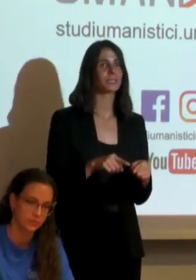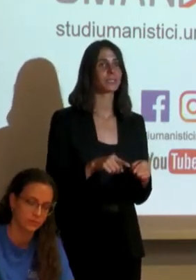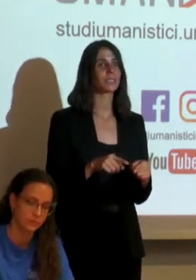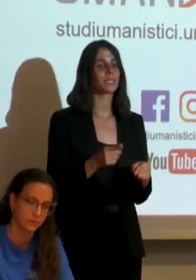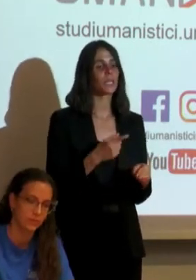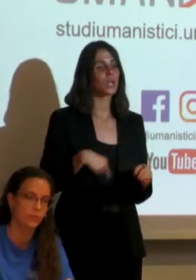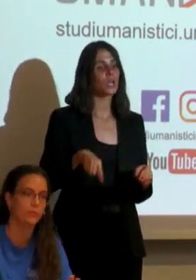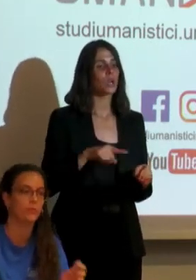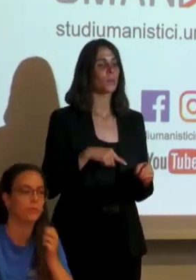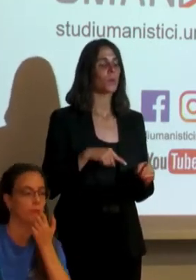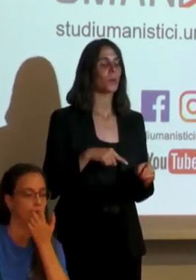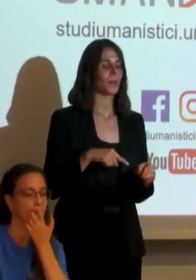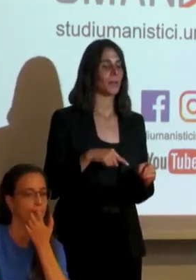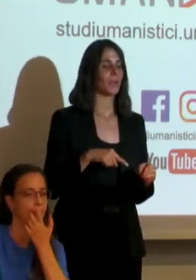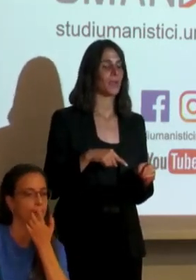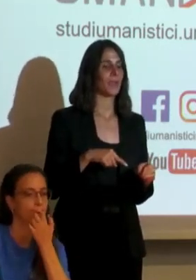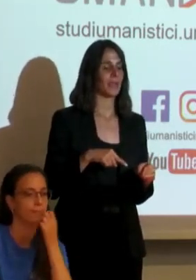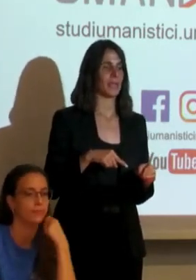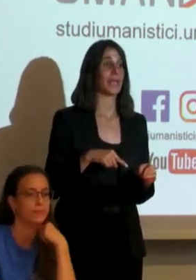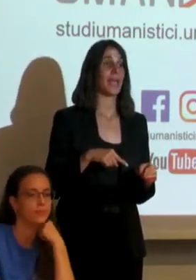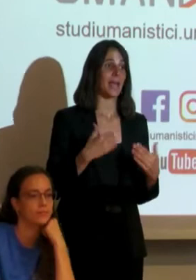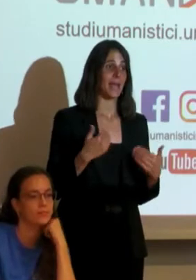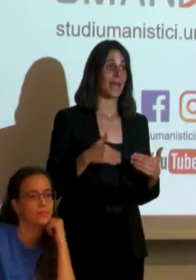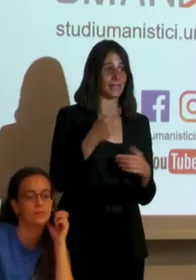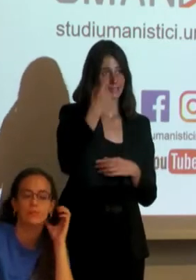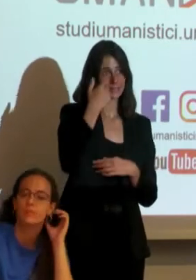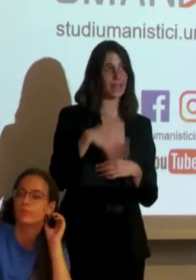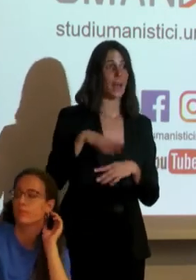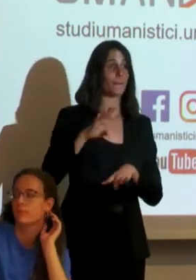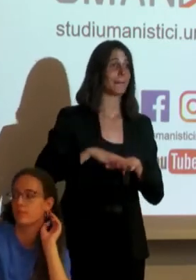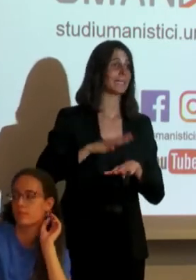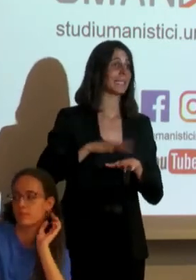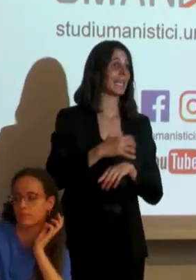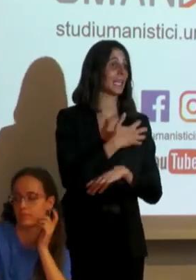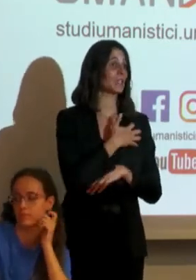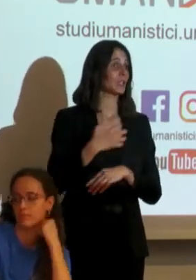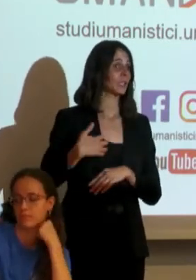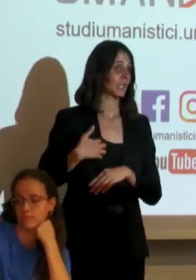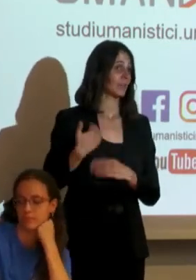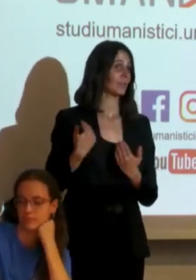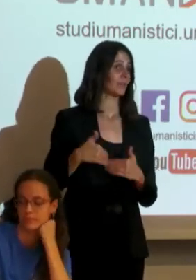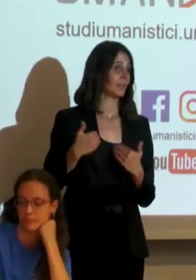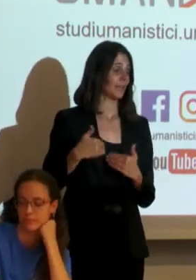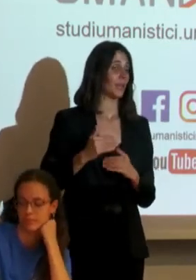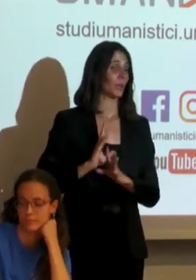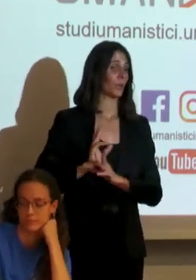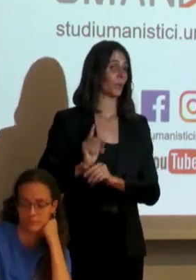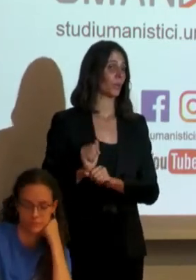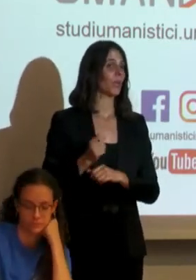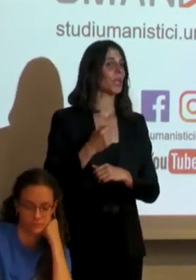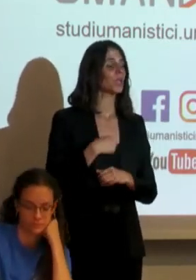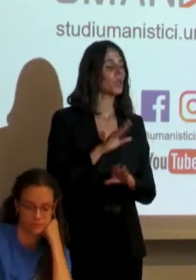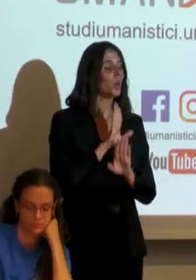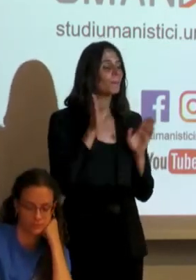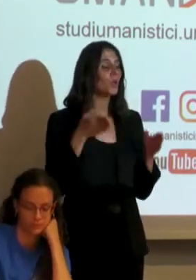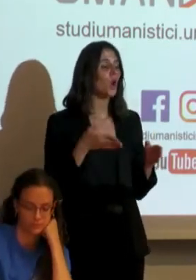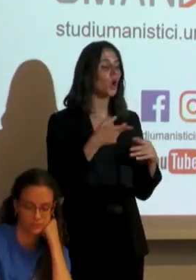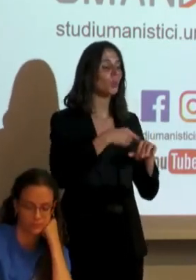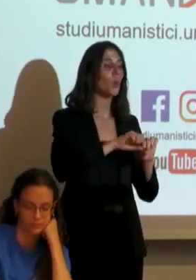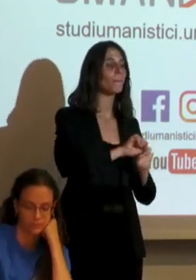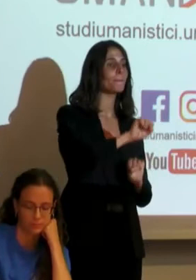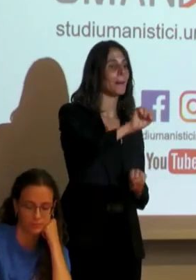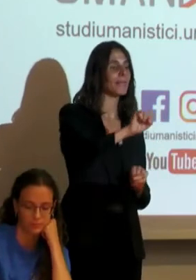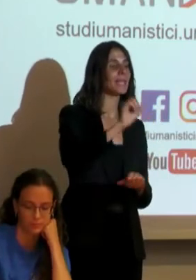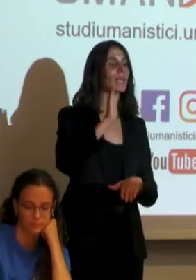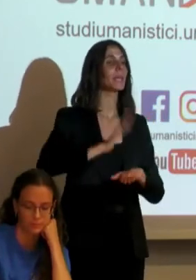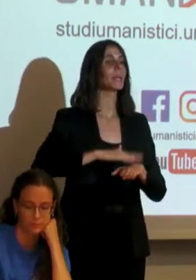no, dall'appetibilità delle discipline scientifiche. Ebbene, io mi occupo di papiri, di manoscritti, ma lo faccio oramai da qualche